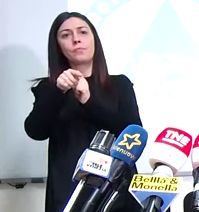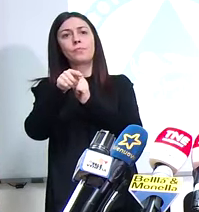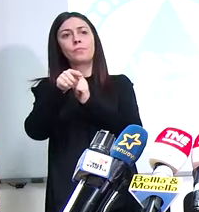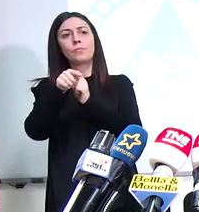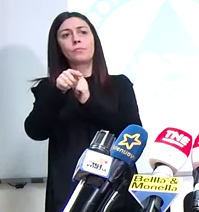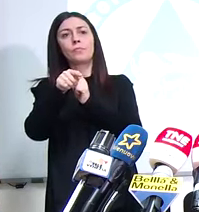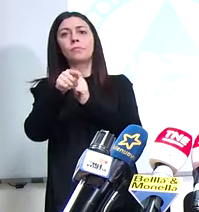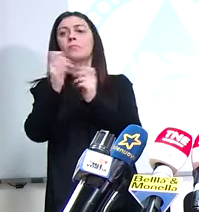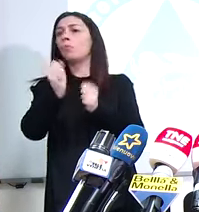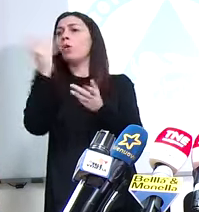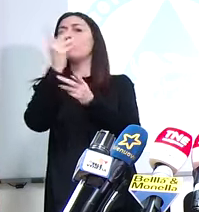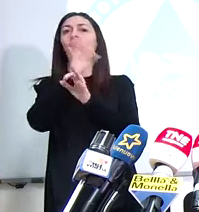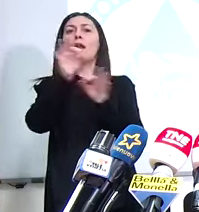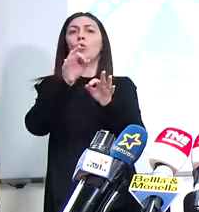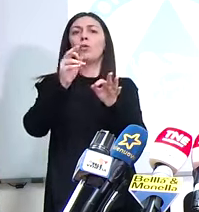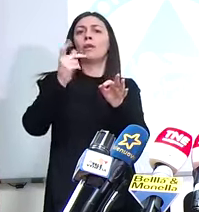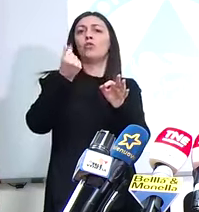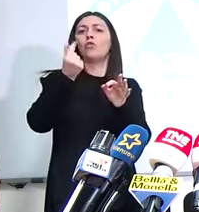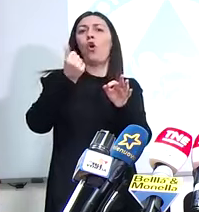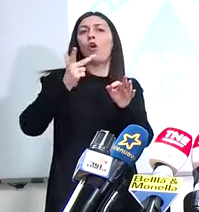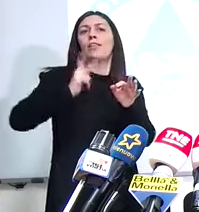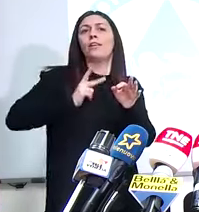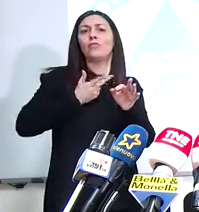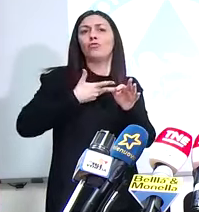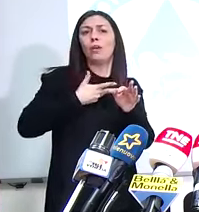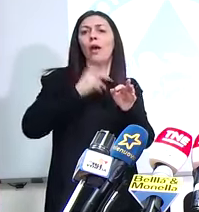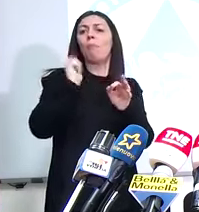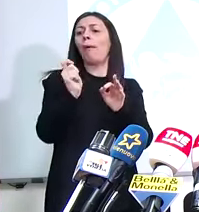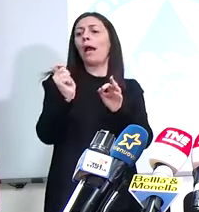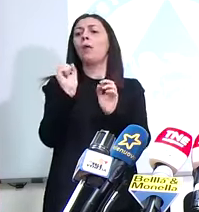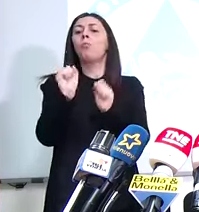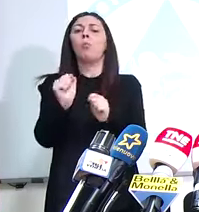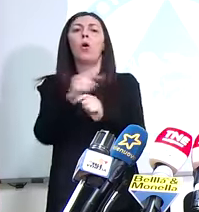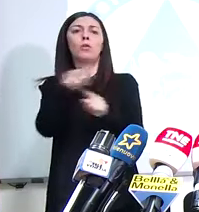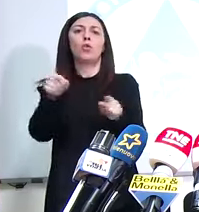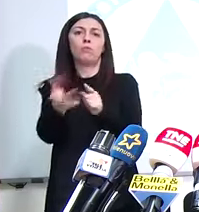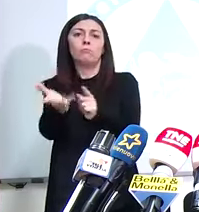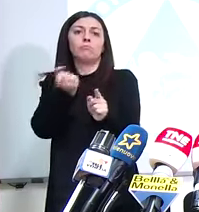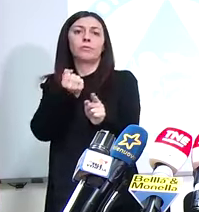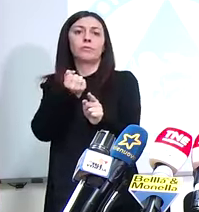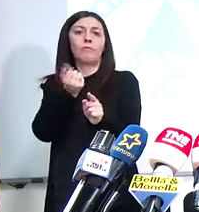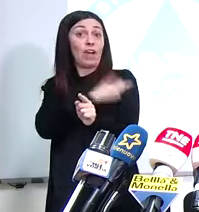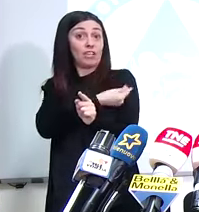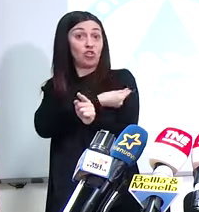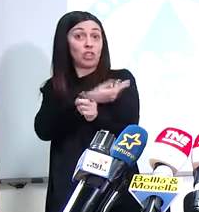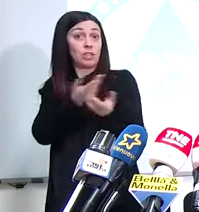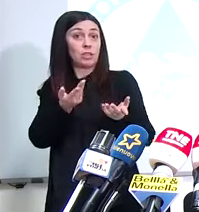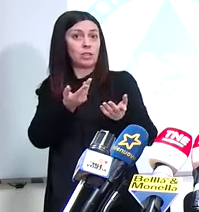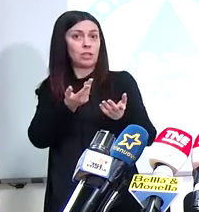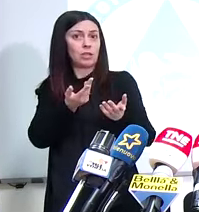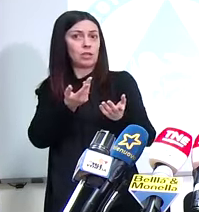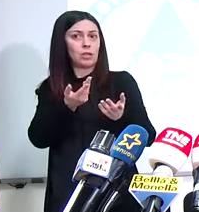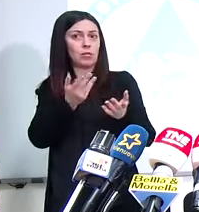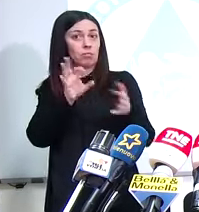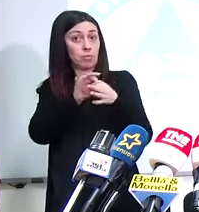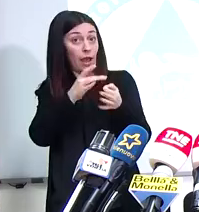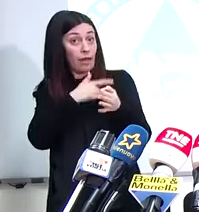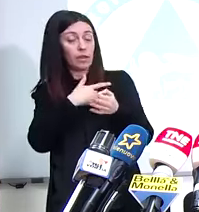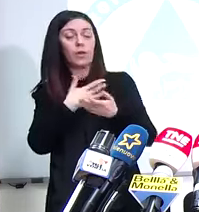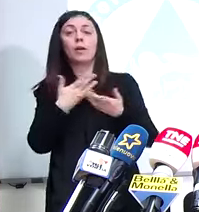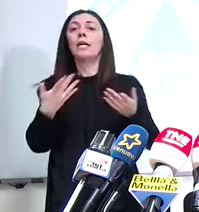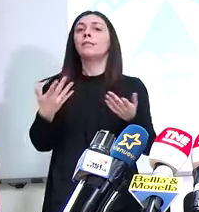e può pagare ma è il confermo che il tema etico e un tema importantissimo rispetto a questo ovvio è che se la commissione